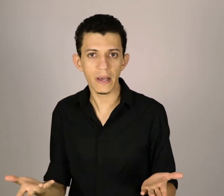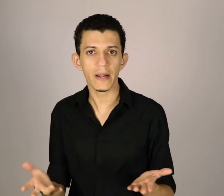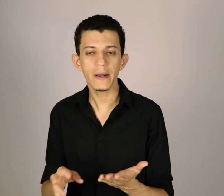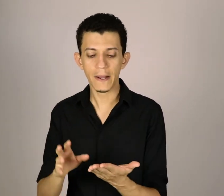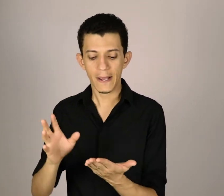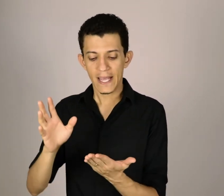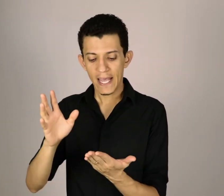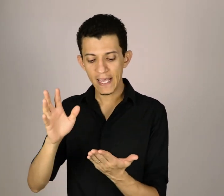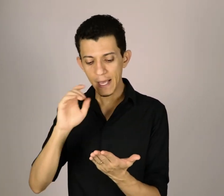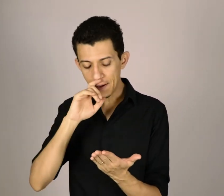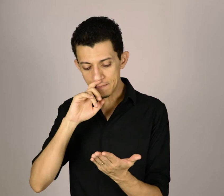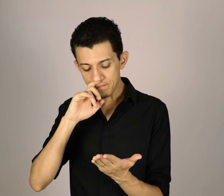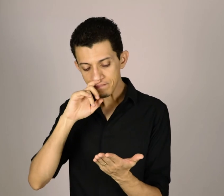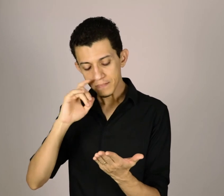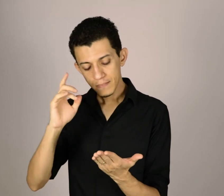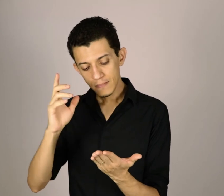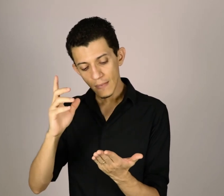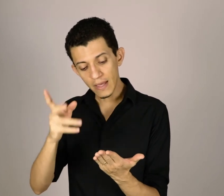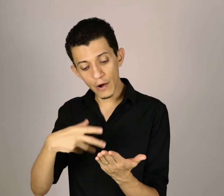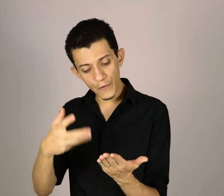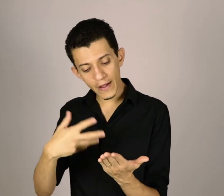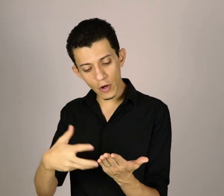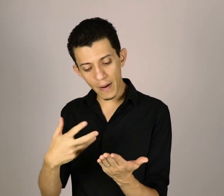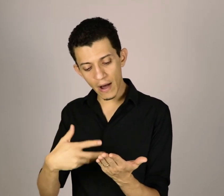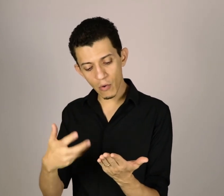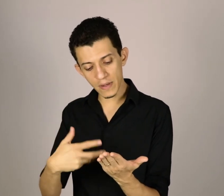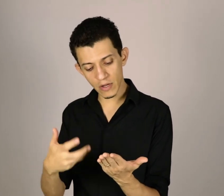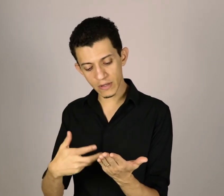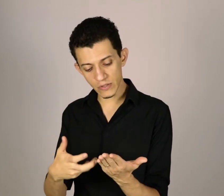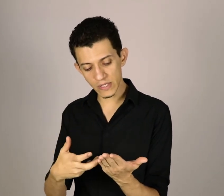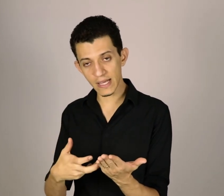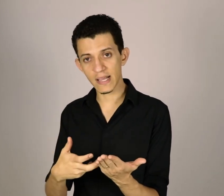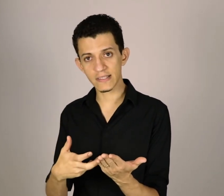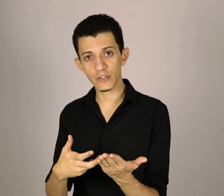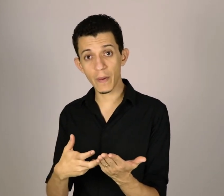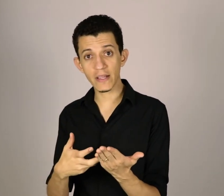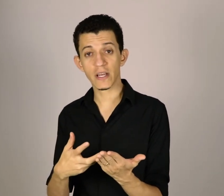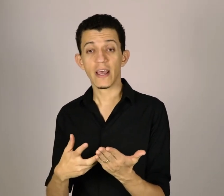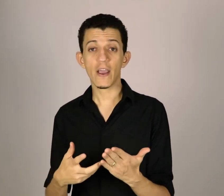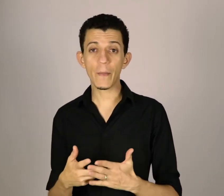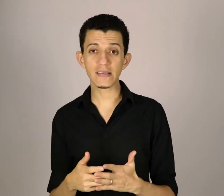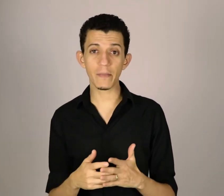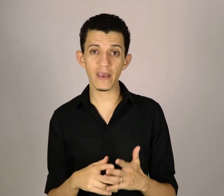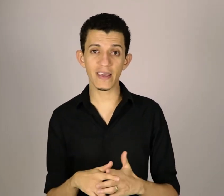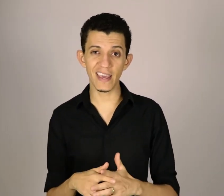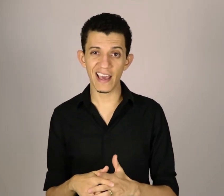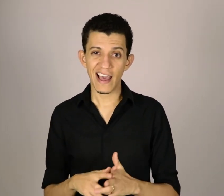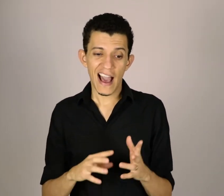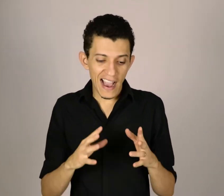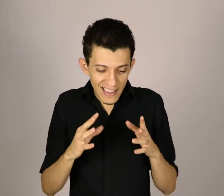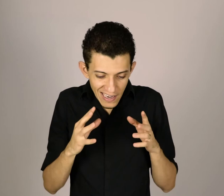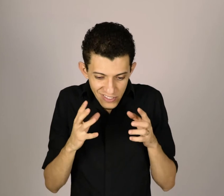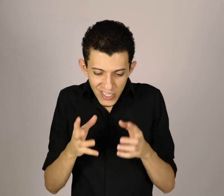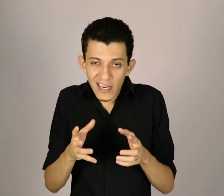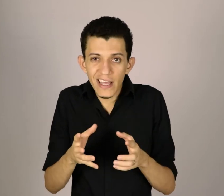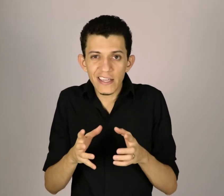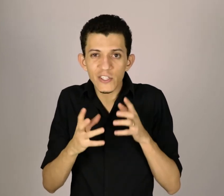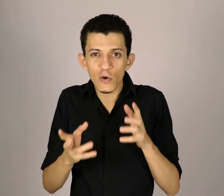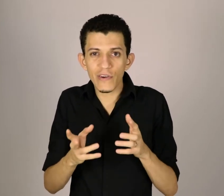né? E aí eu fui retomar algumas anotações dessas recentemente e eu percebi que aquele dia ali a gente conversou